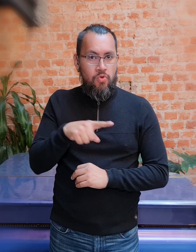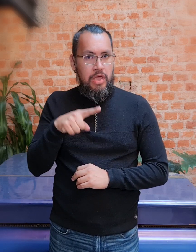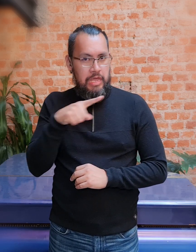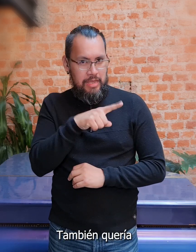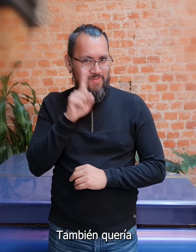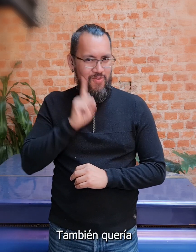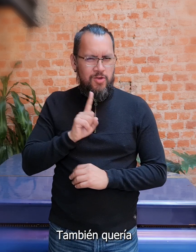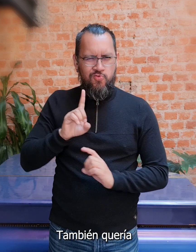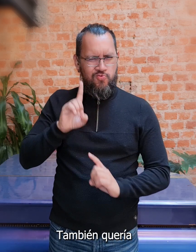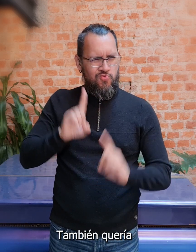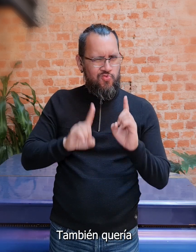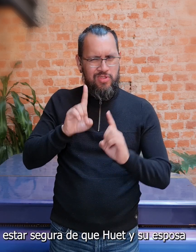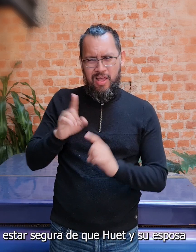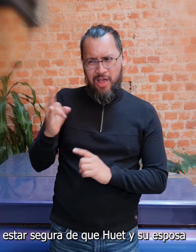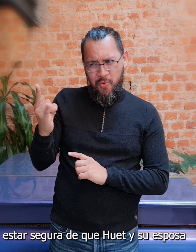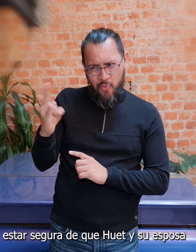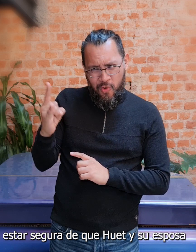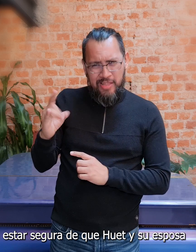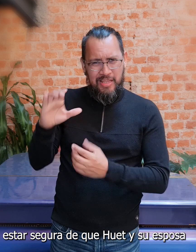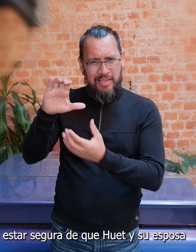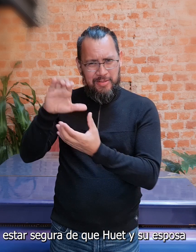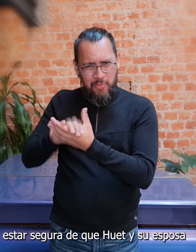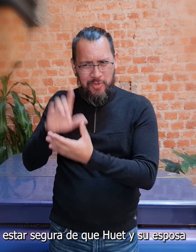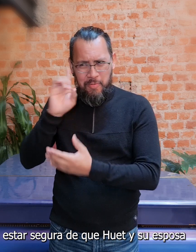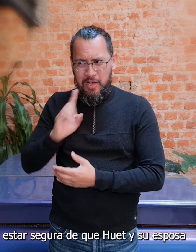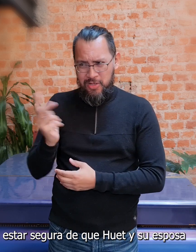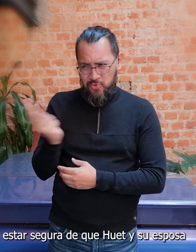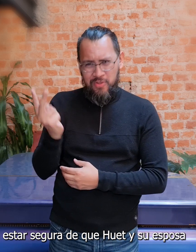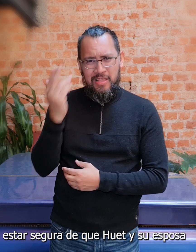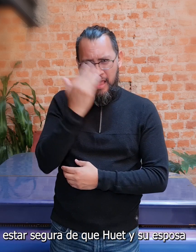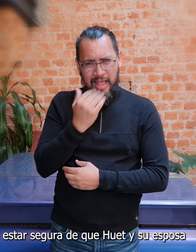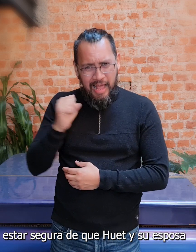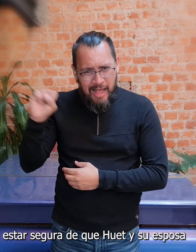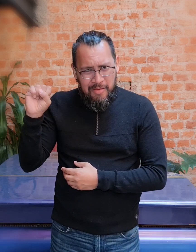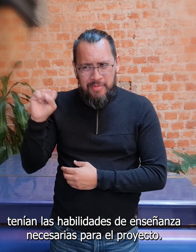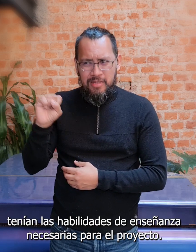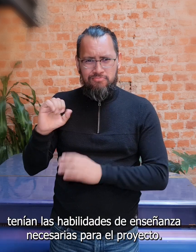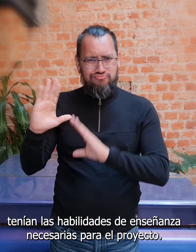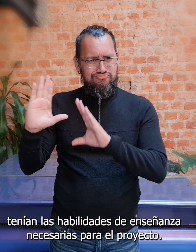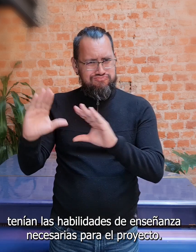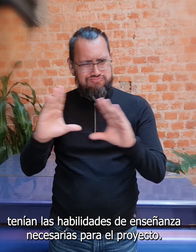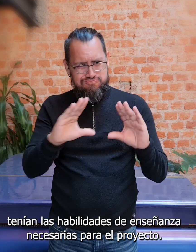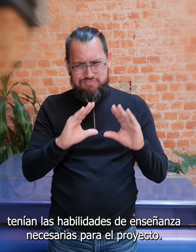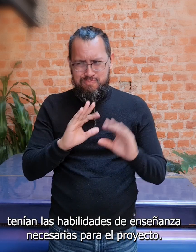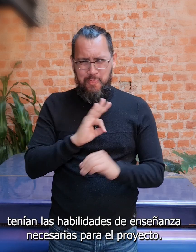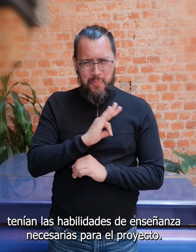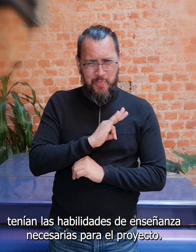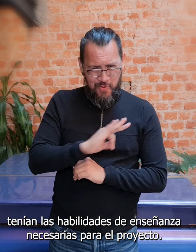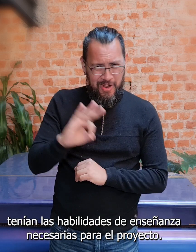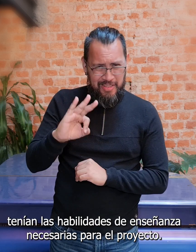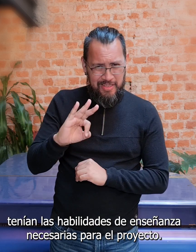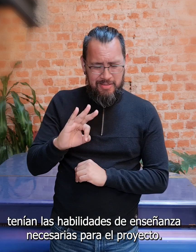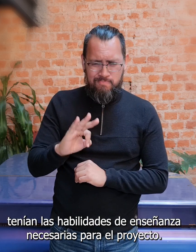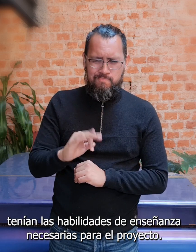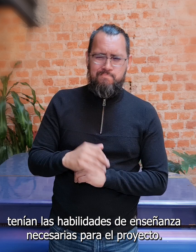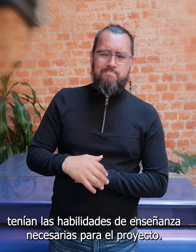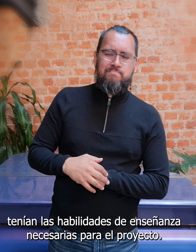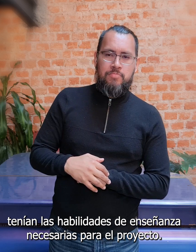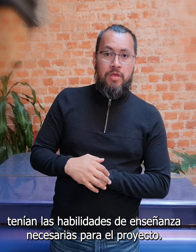También quería estar segura de que Huet y su esposa tenían las habilidades de enseñanza necesarias para el